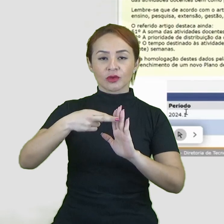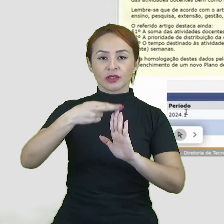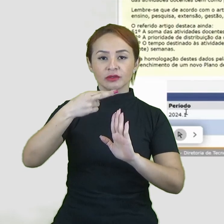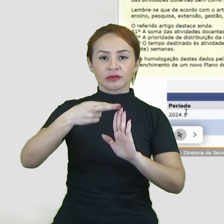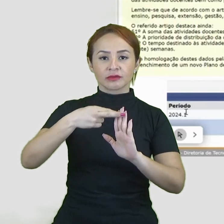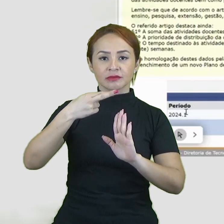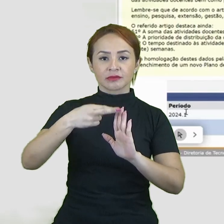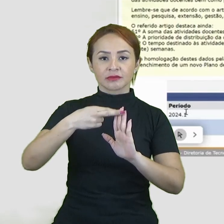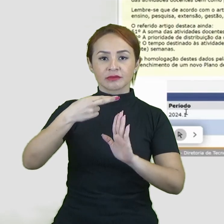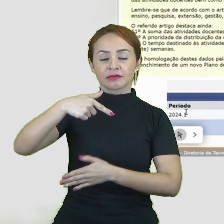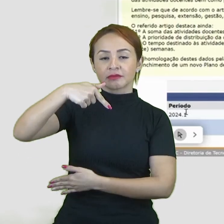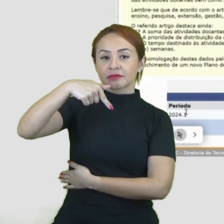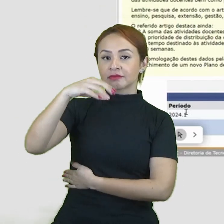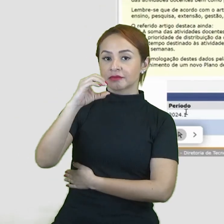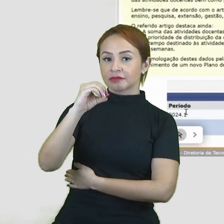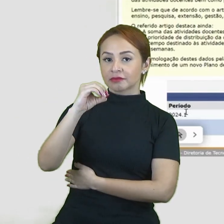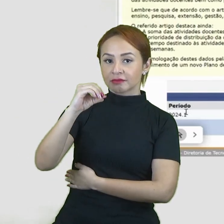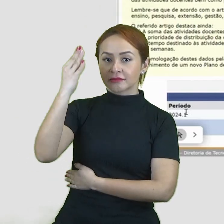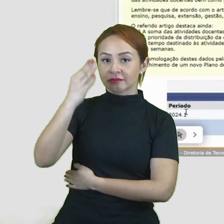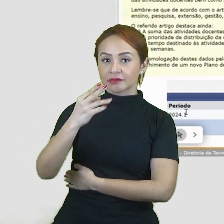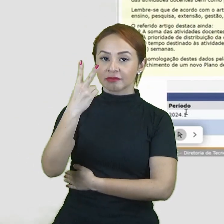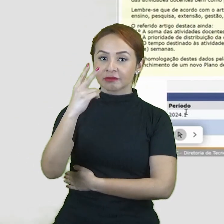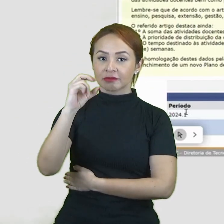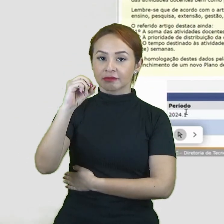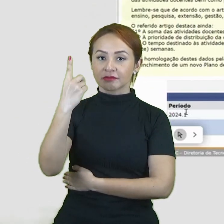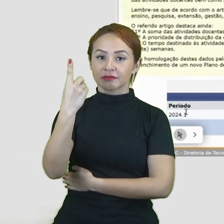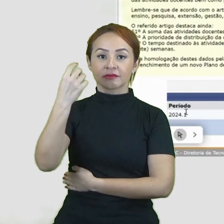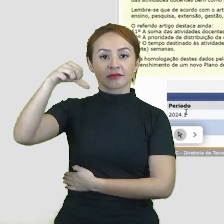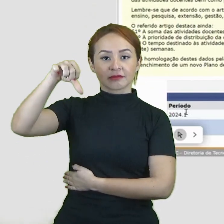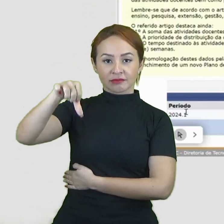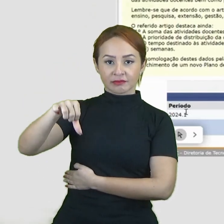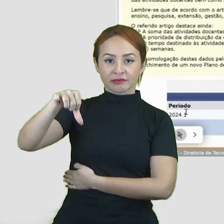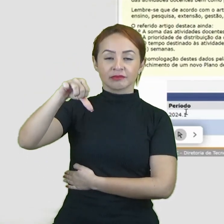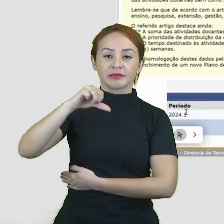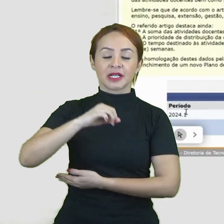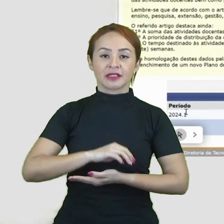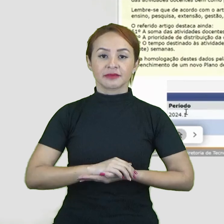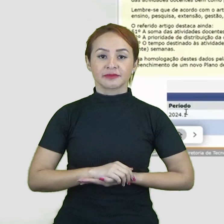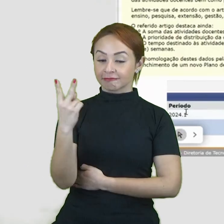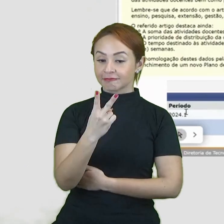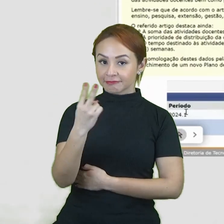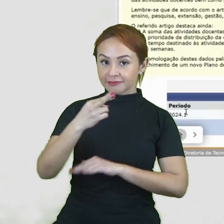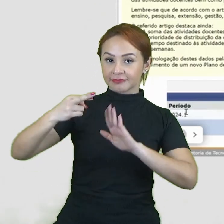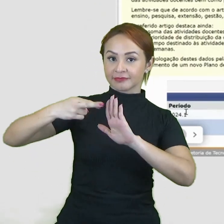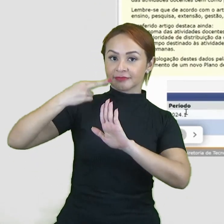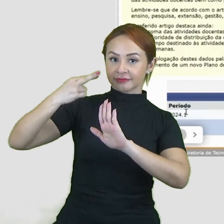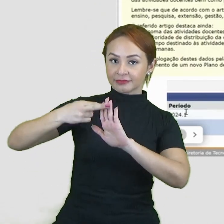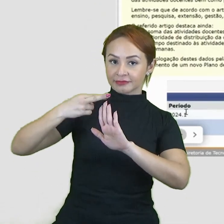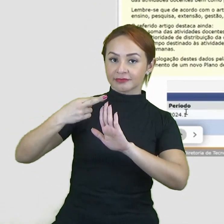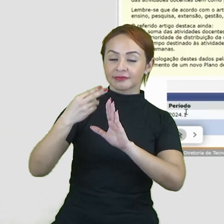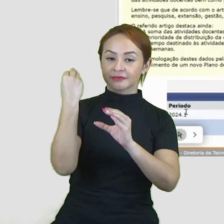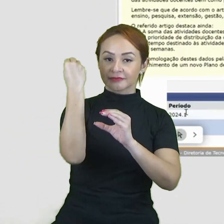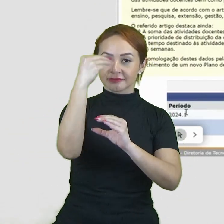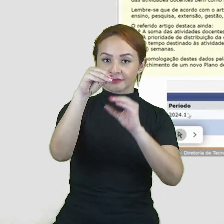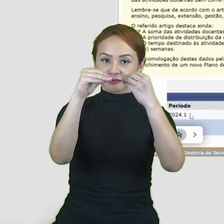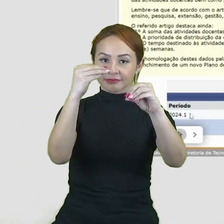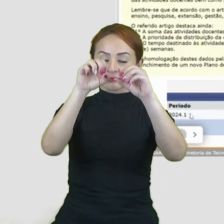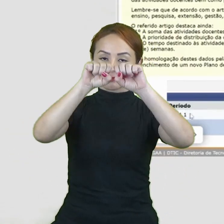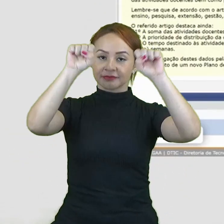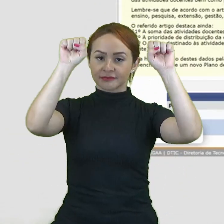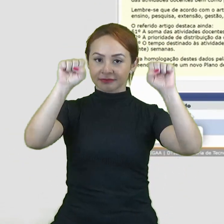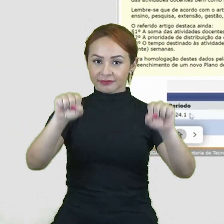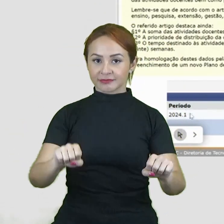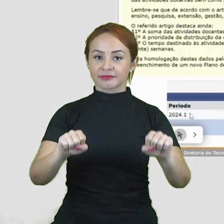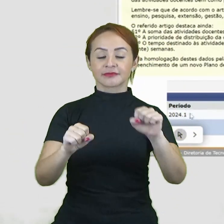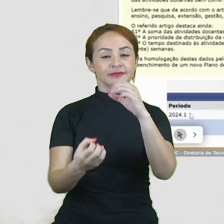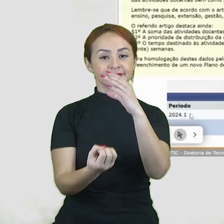2023 e ainda na resolução CEP 100 de 2019. Então, foi com essas resoluções que